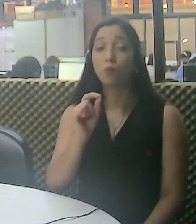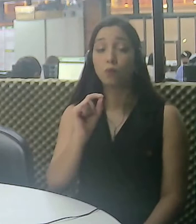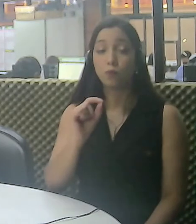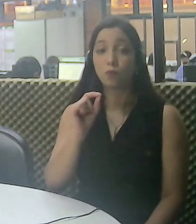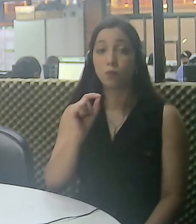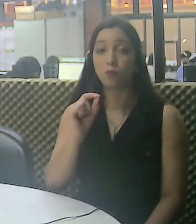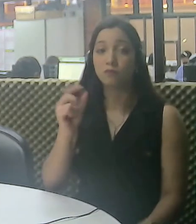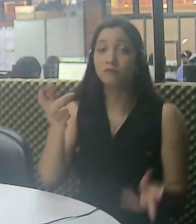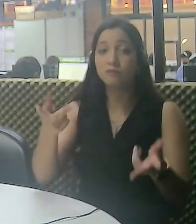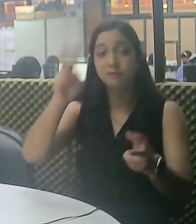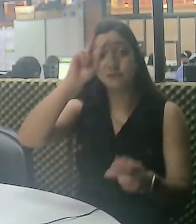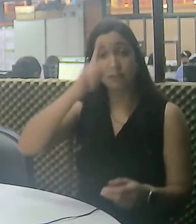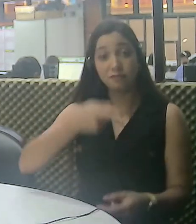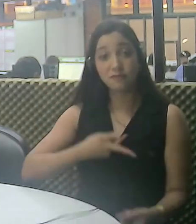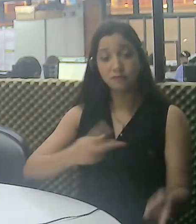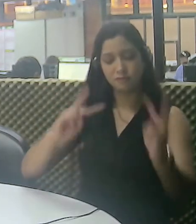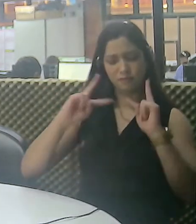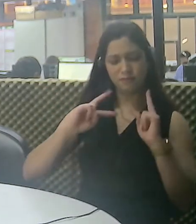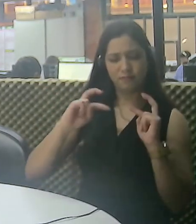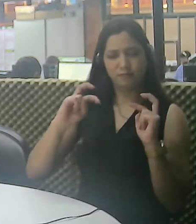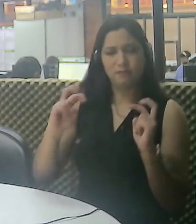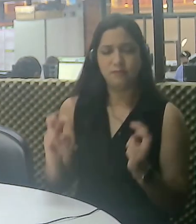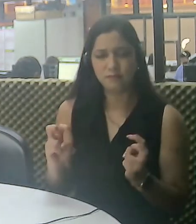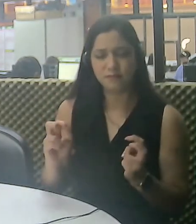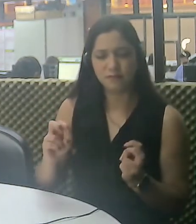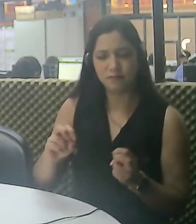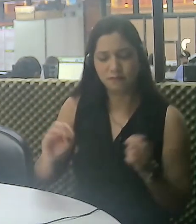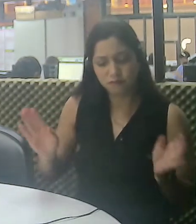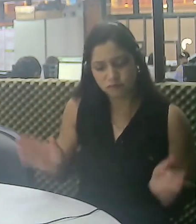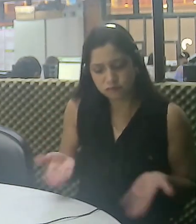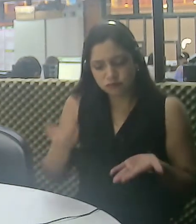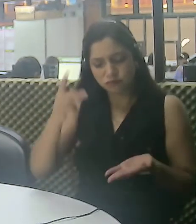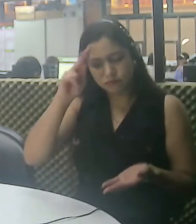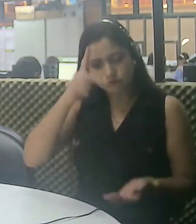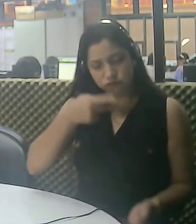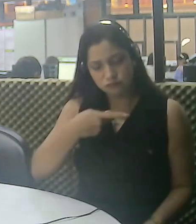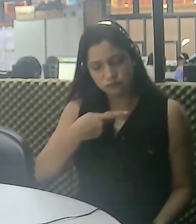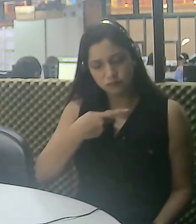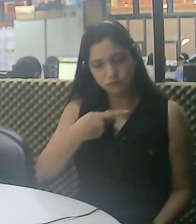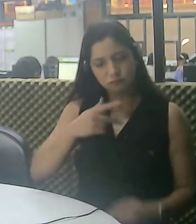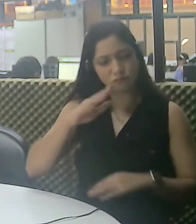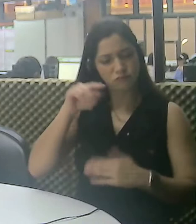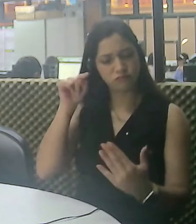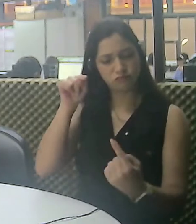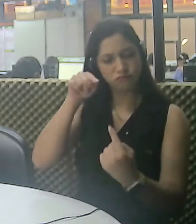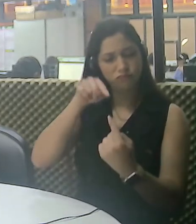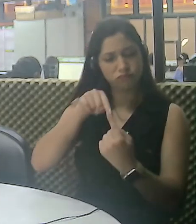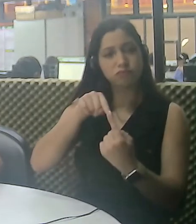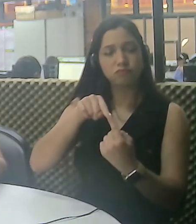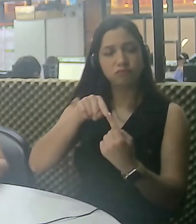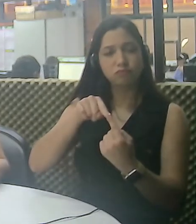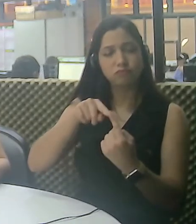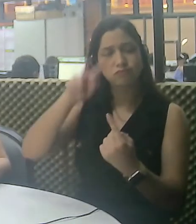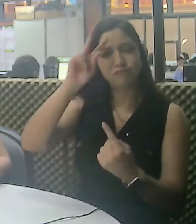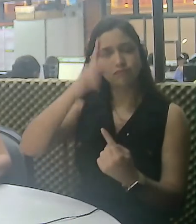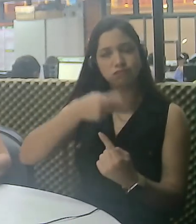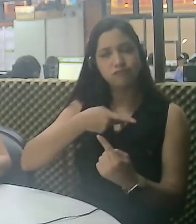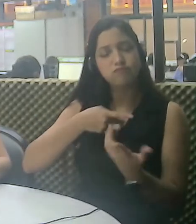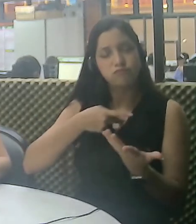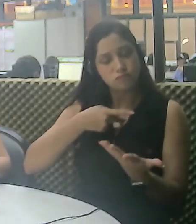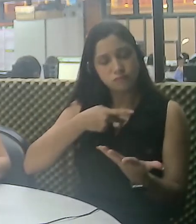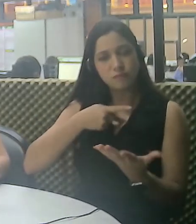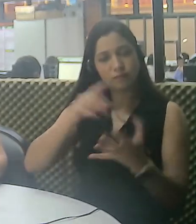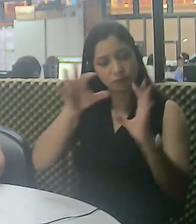de olhar para si, de se conhecer, saber das suas motivações, o seu propósito, se escutar e a partir daí